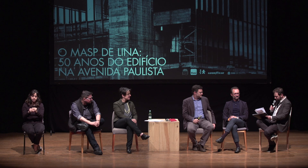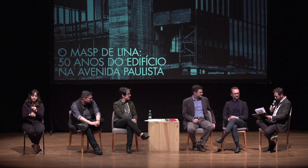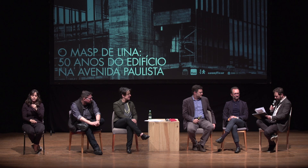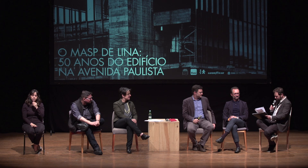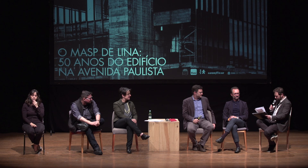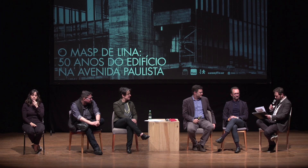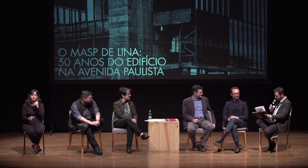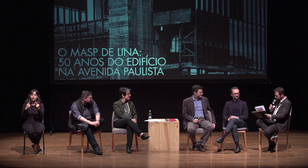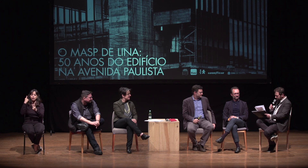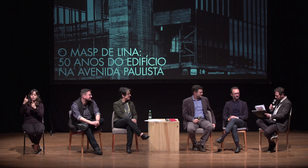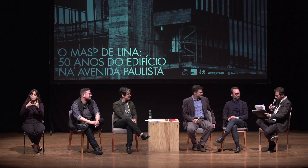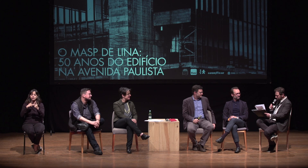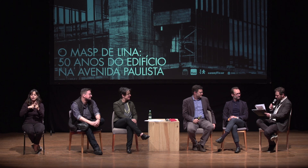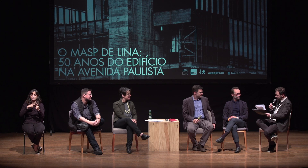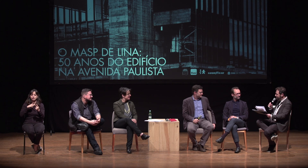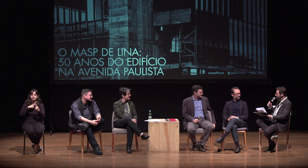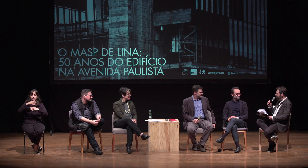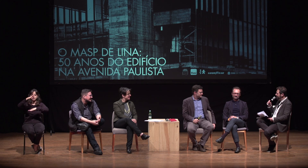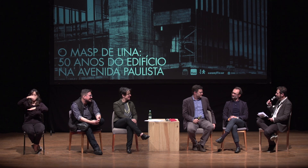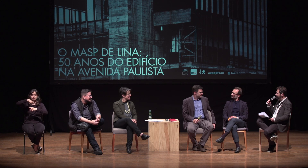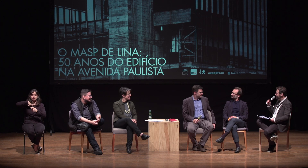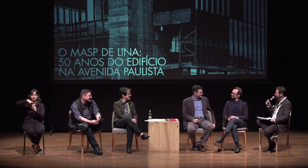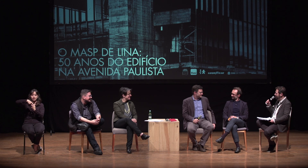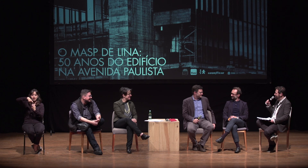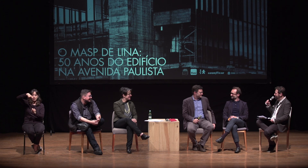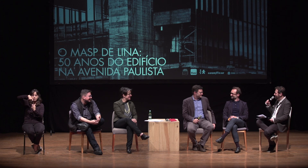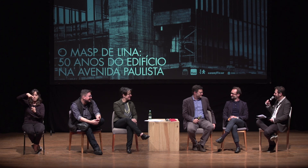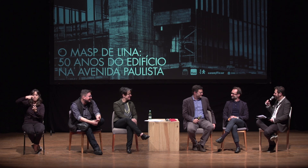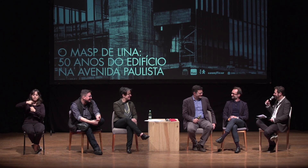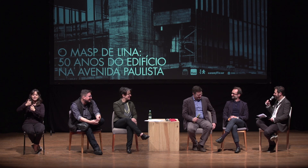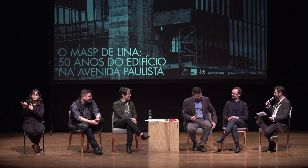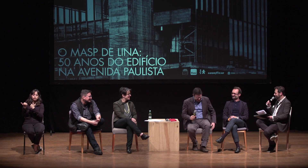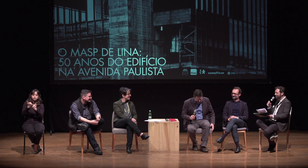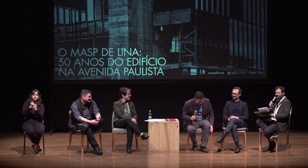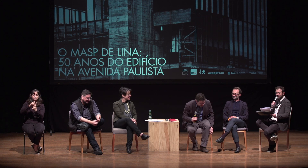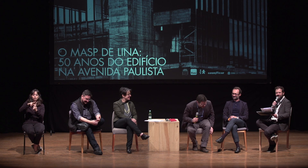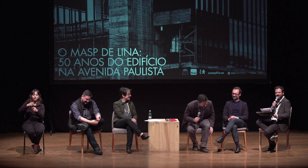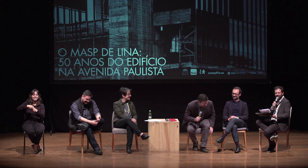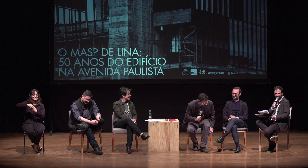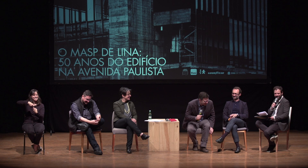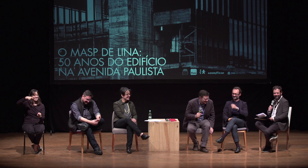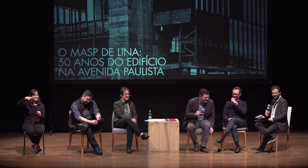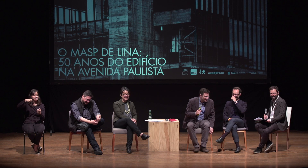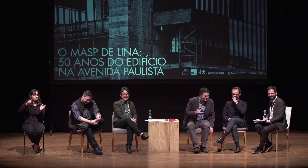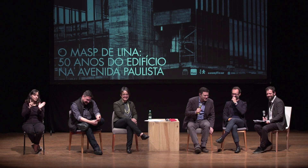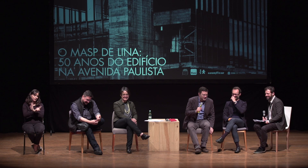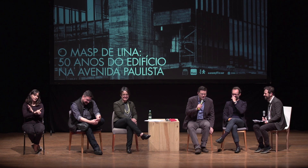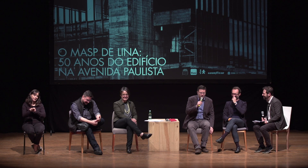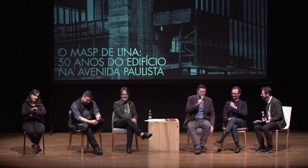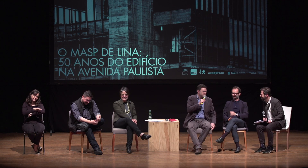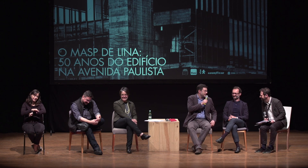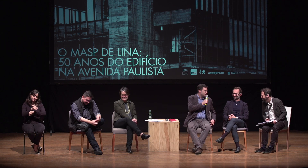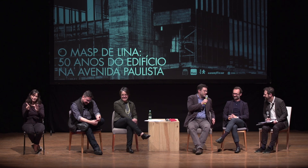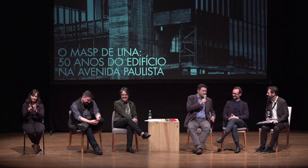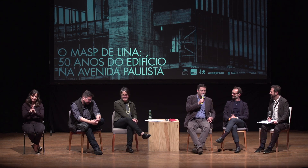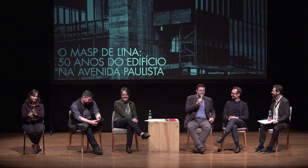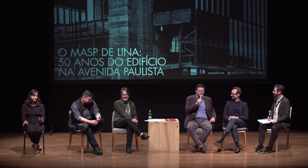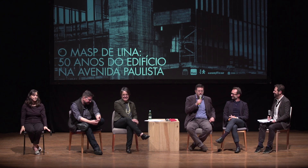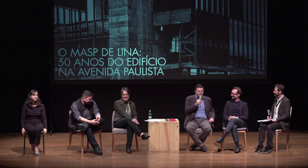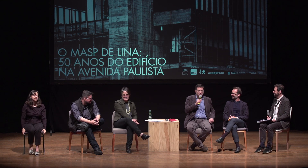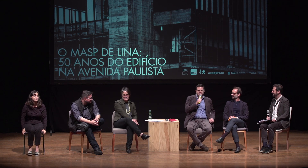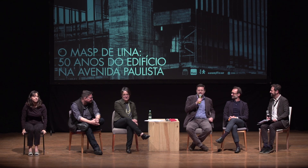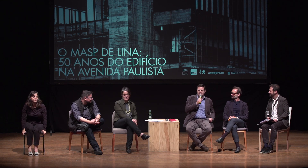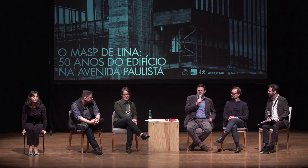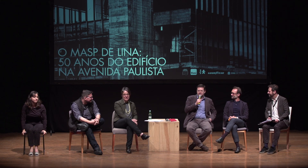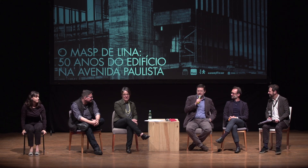com os cabos de aço. É possível fazer um estiramento ou seria necessário substituí-los? Pergunta de arquiteto, hein? Bom, primeiro que eu